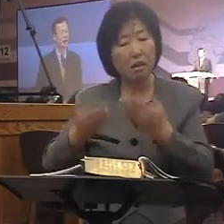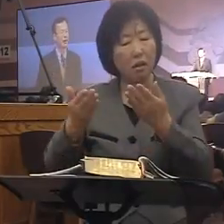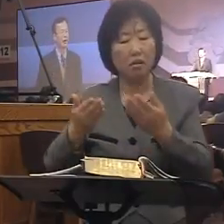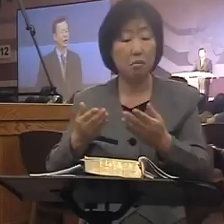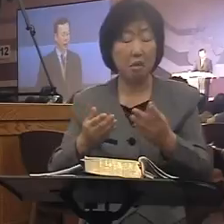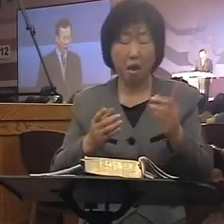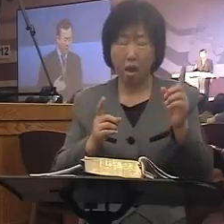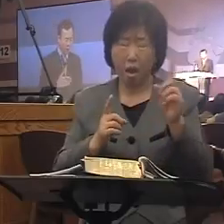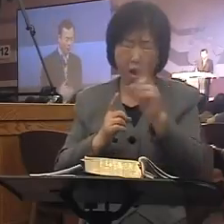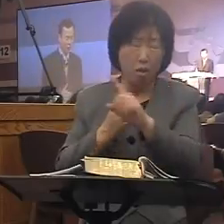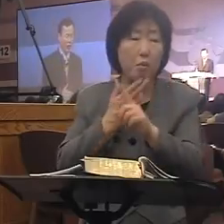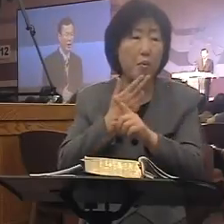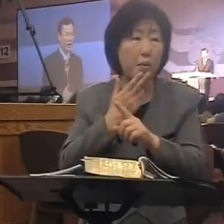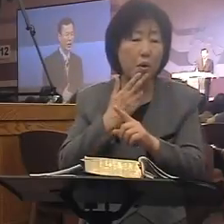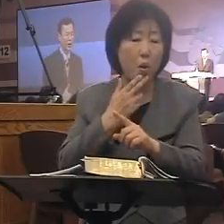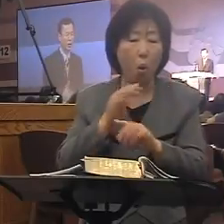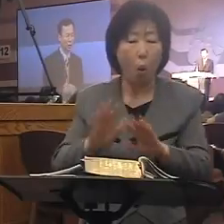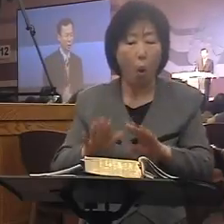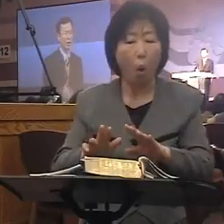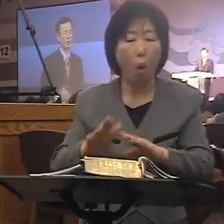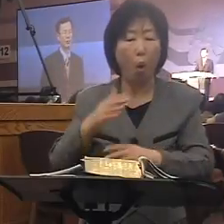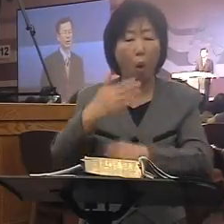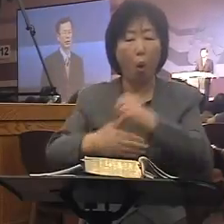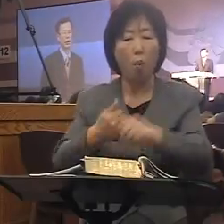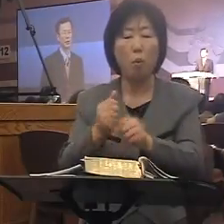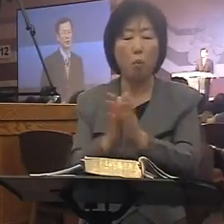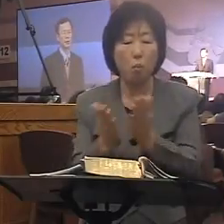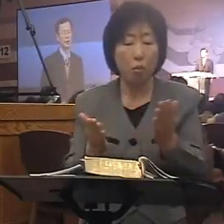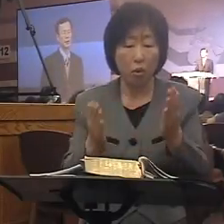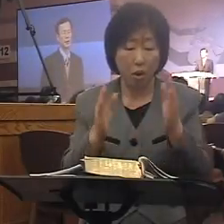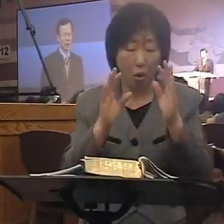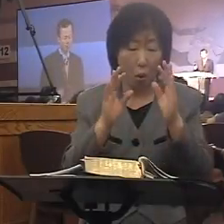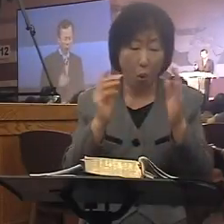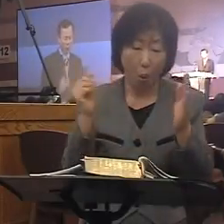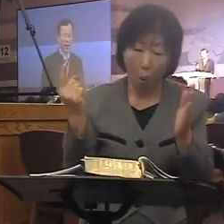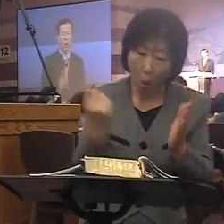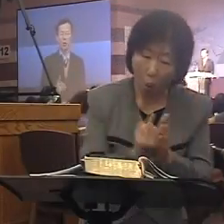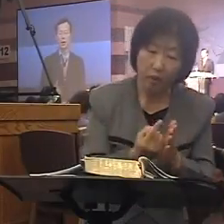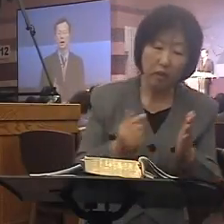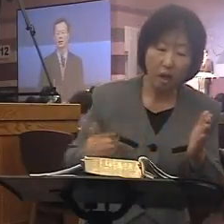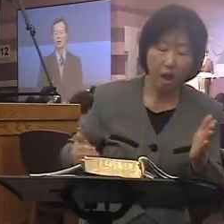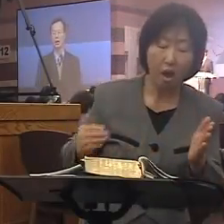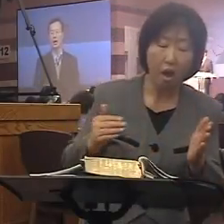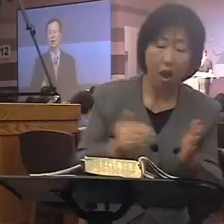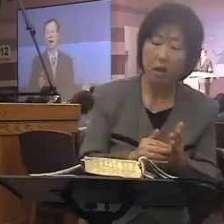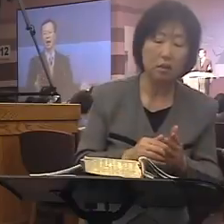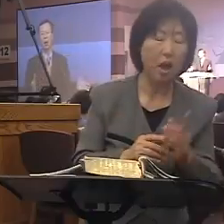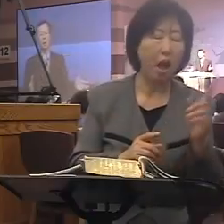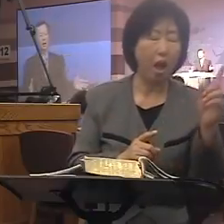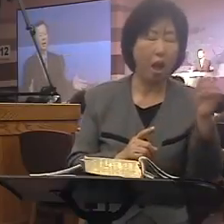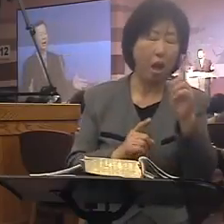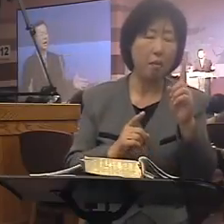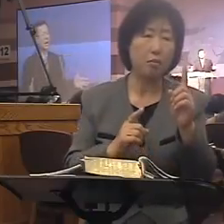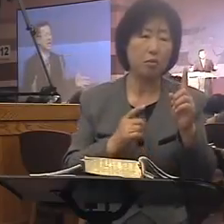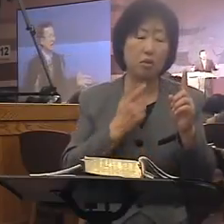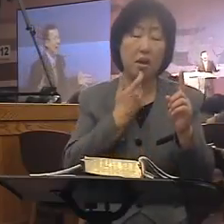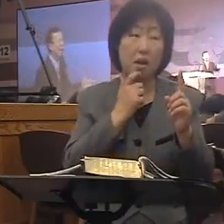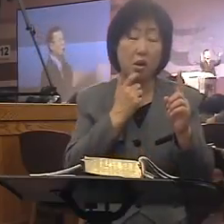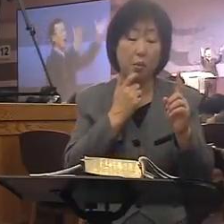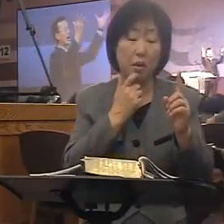until 오늘 본문에 오기까지입니다. 이 본문에 오기까지